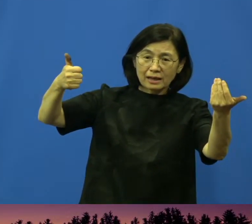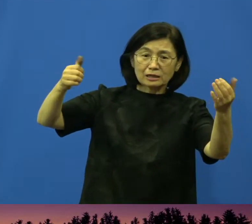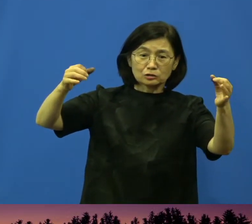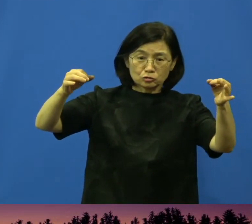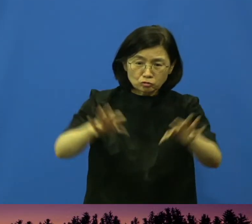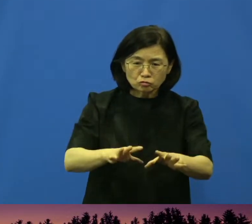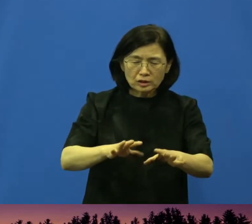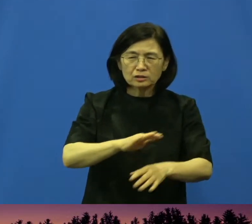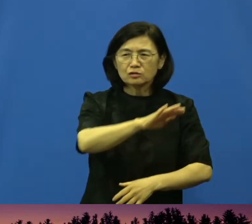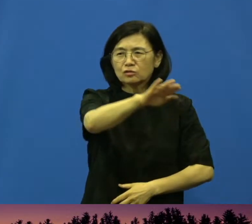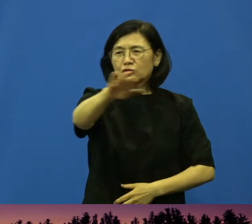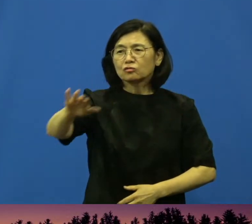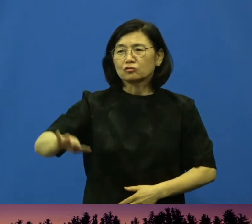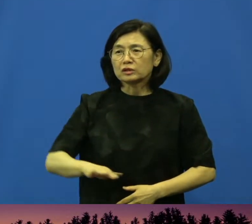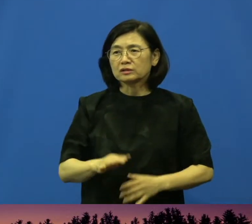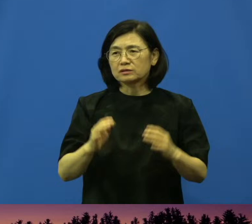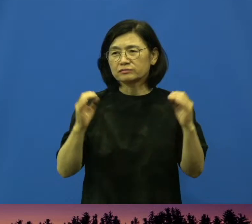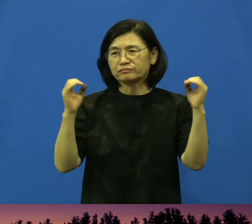하나님이시기 때문에.